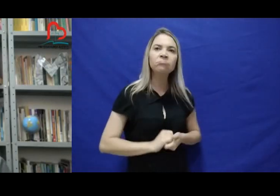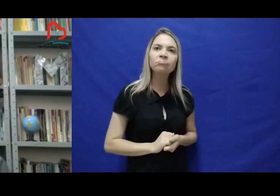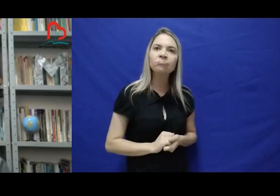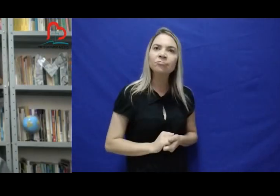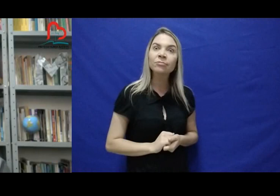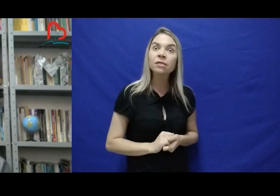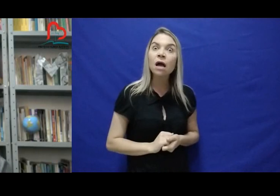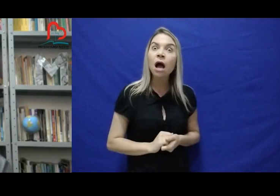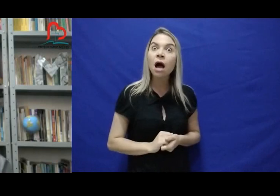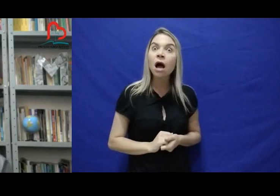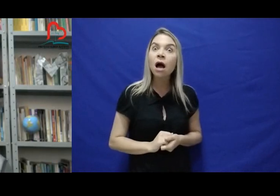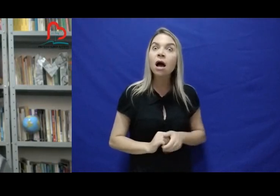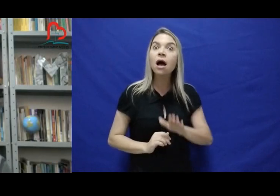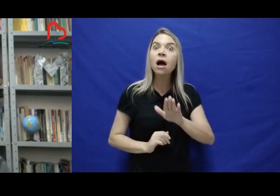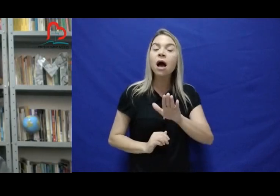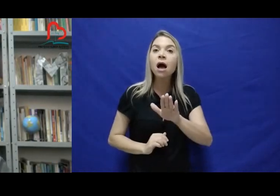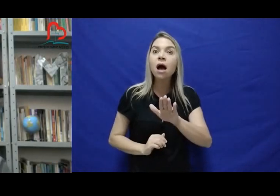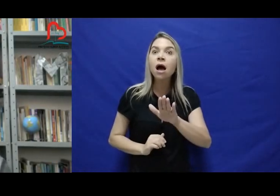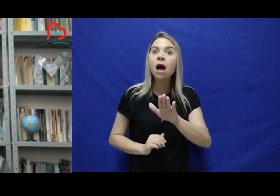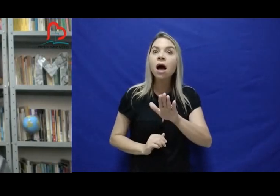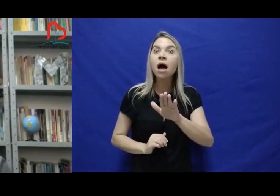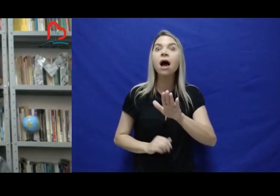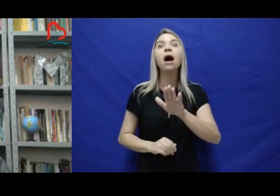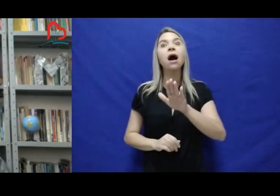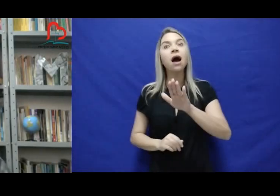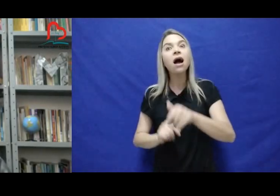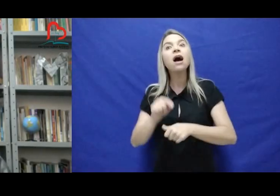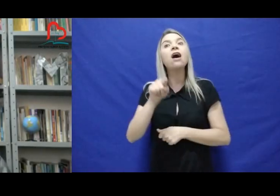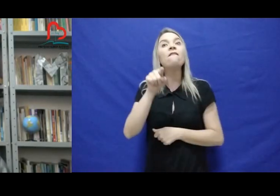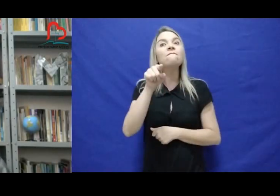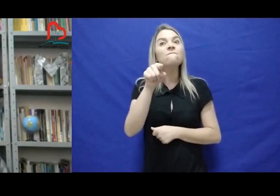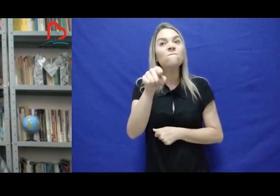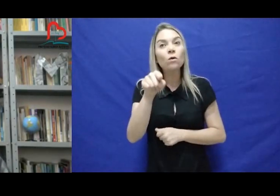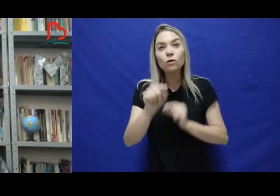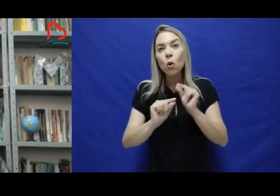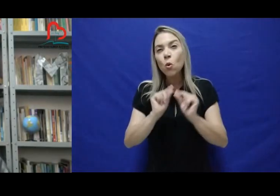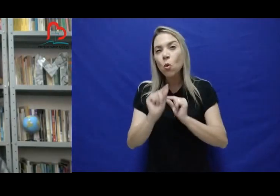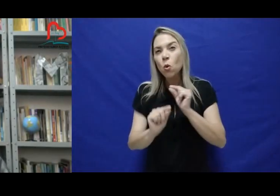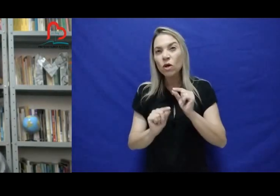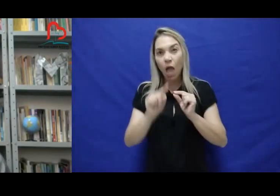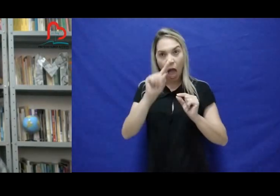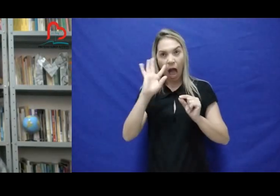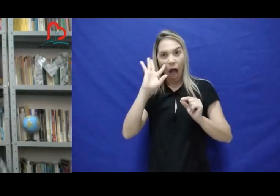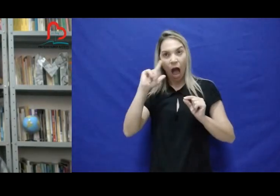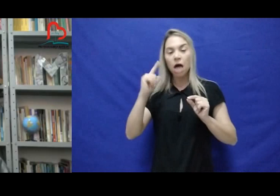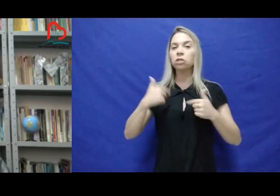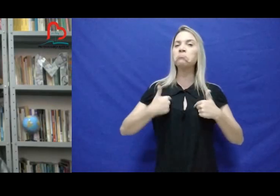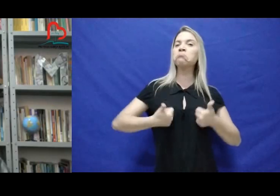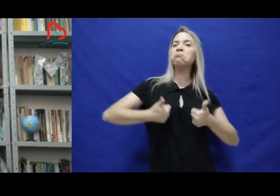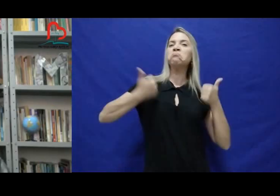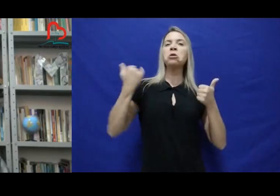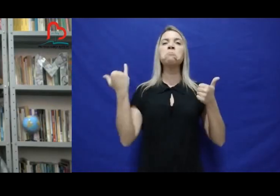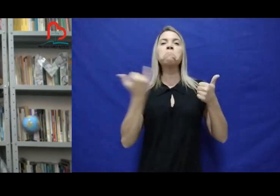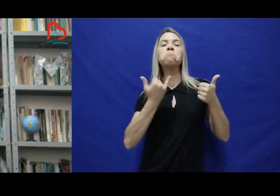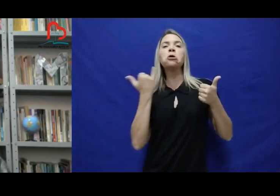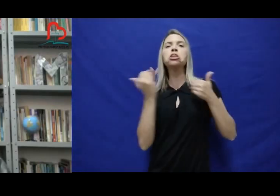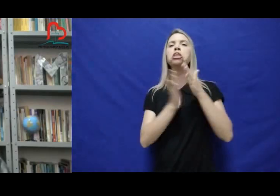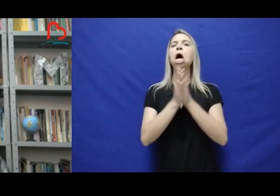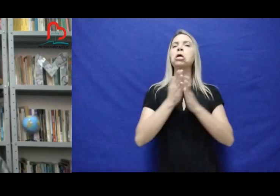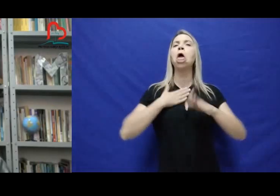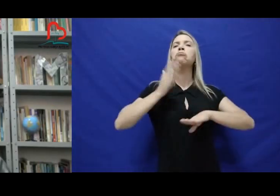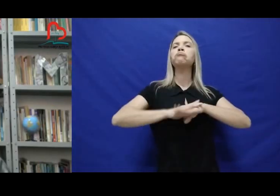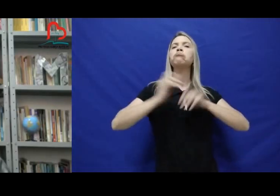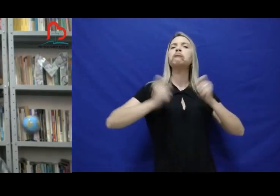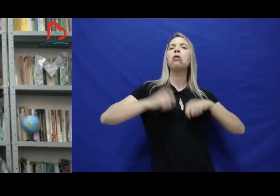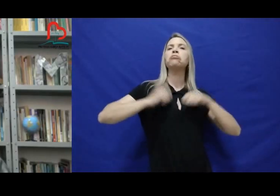teu Deus. Jesus não quis demonstrar qualquer superpoder ao adversário. A opinião dele não